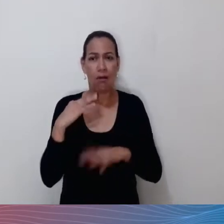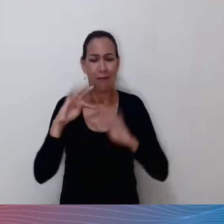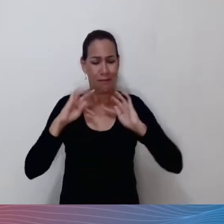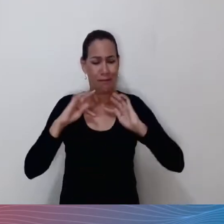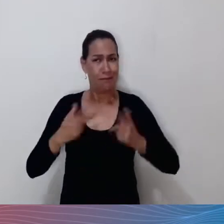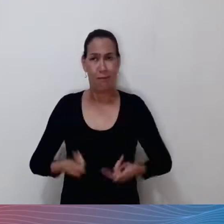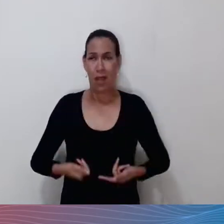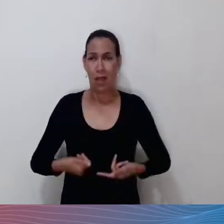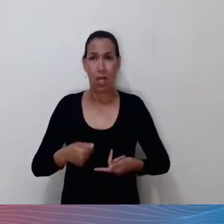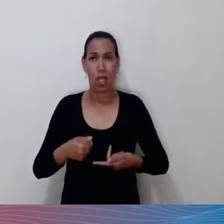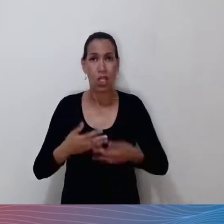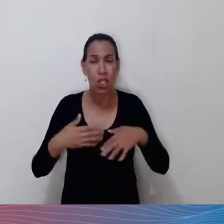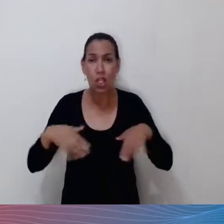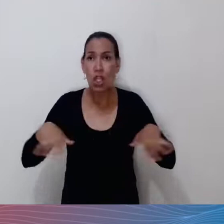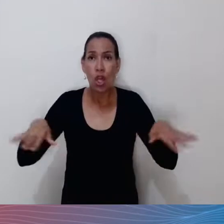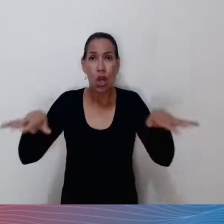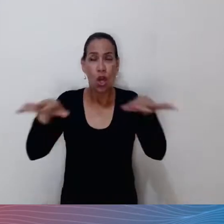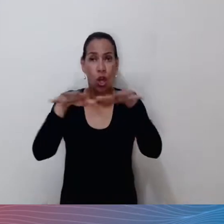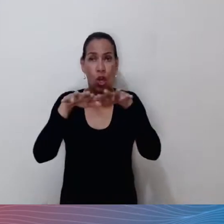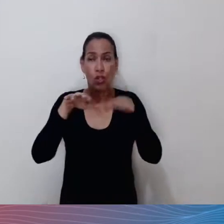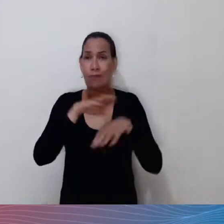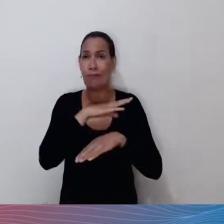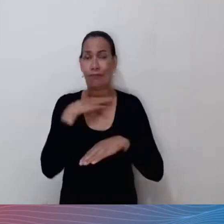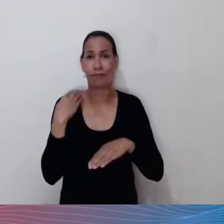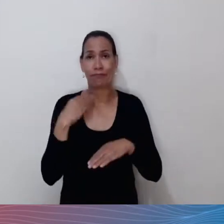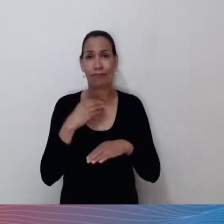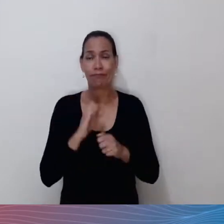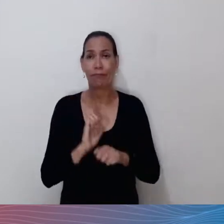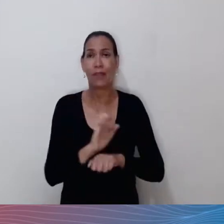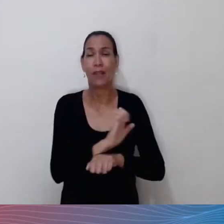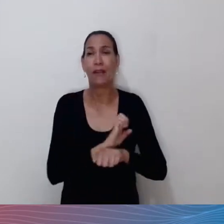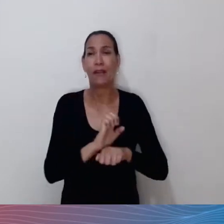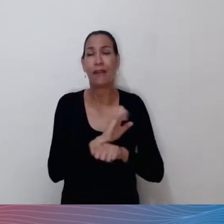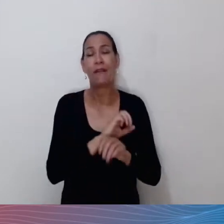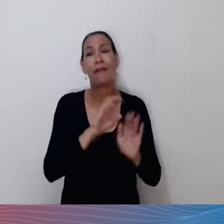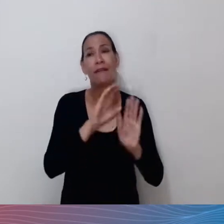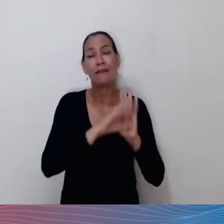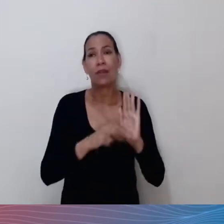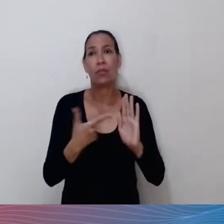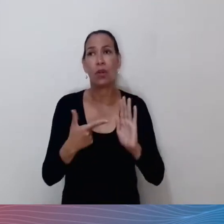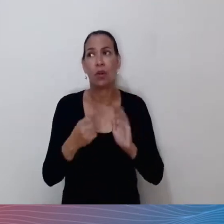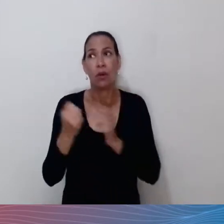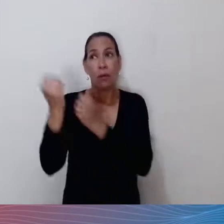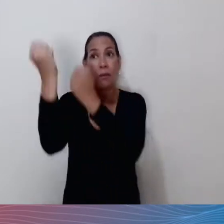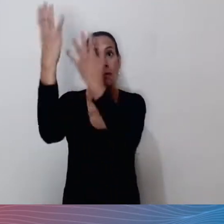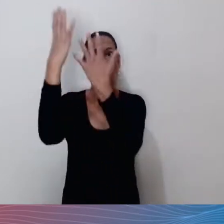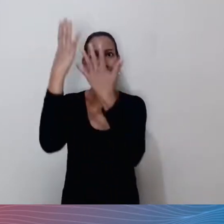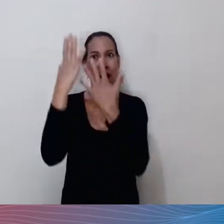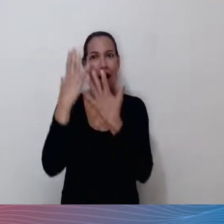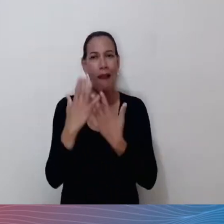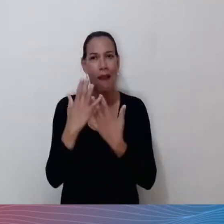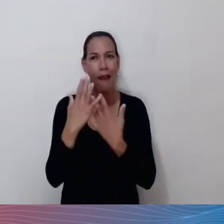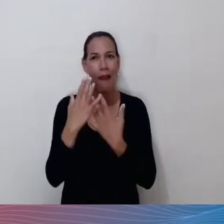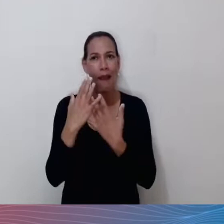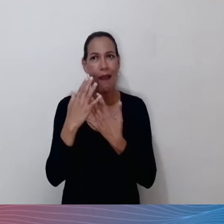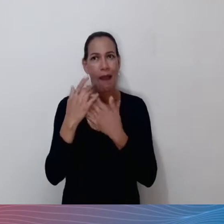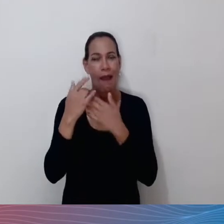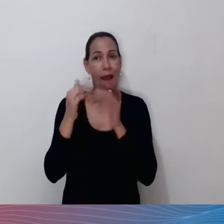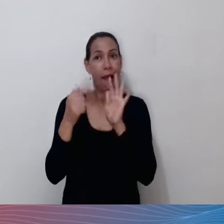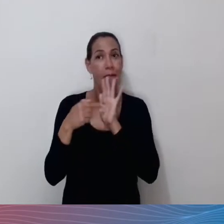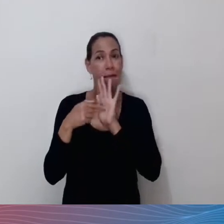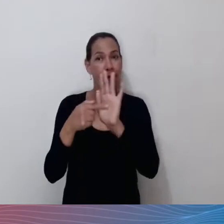morte. Por isso que Efésios 2, irmãos, é uma grande graça. Ele nos deu vida, estando